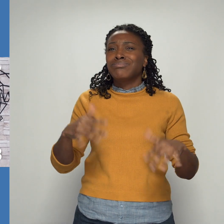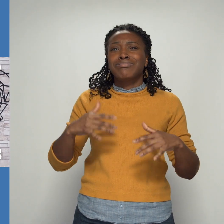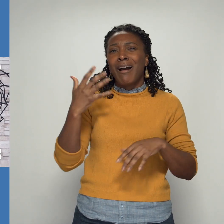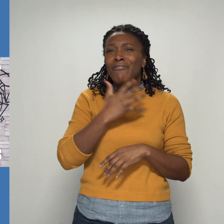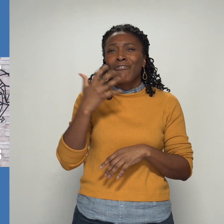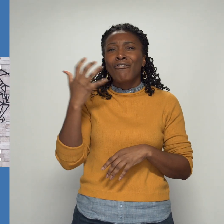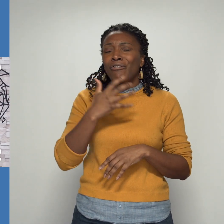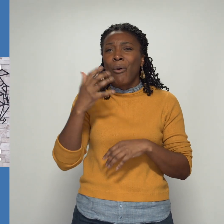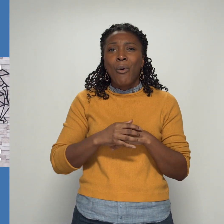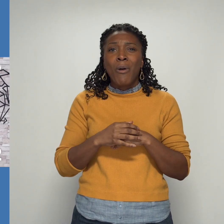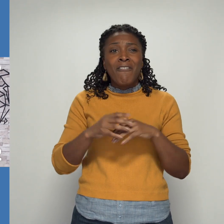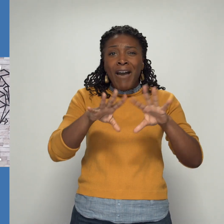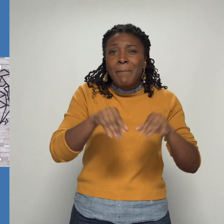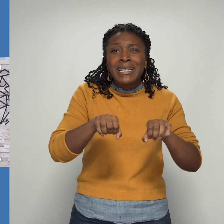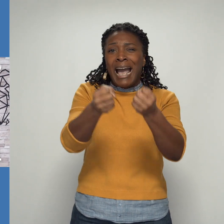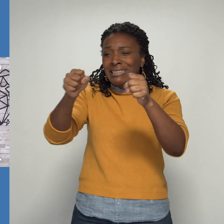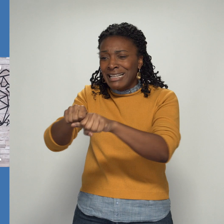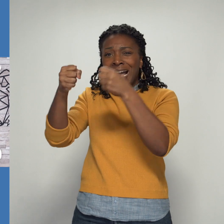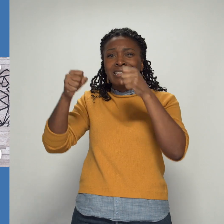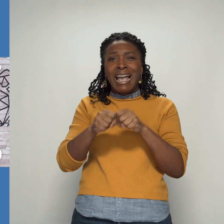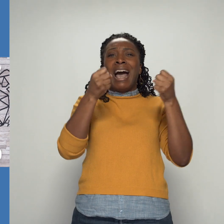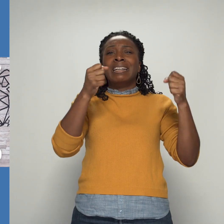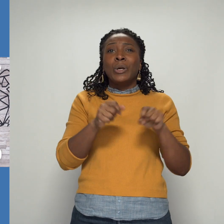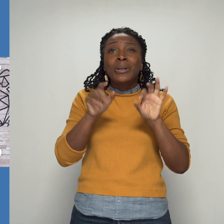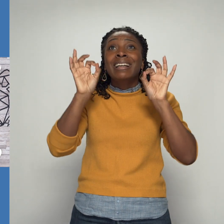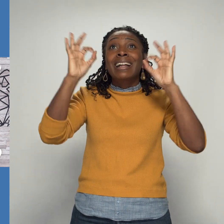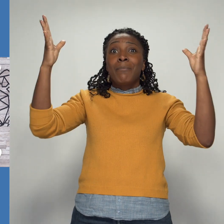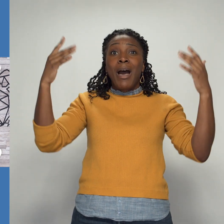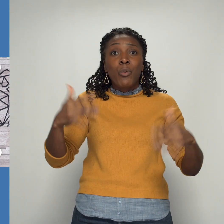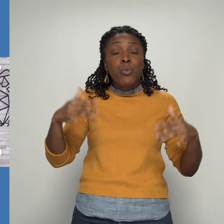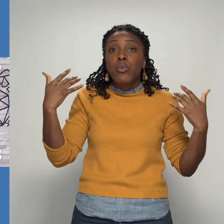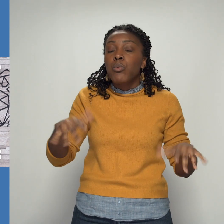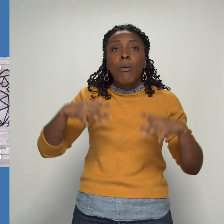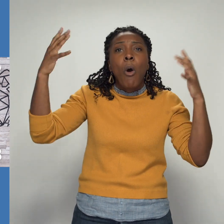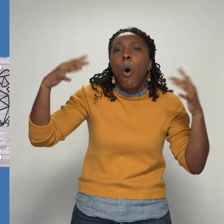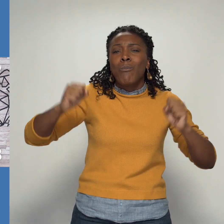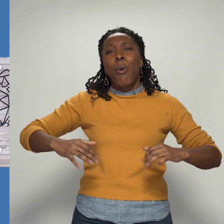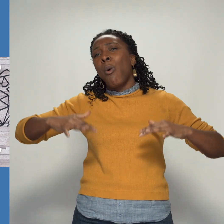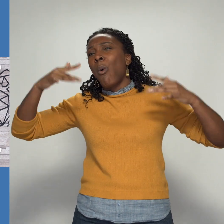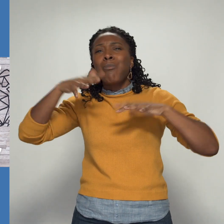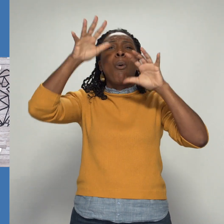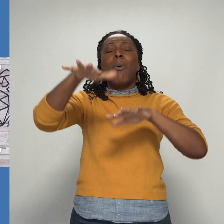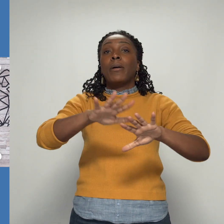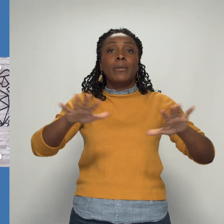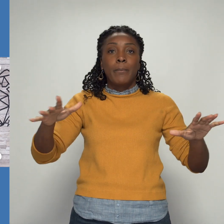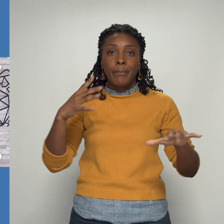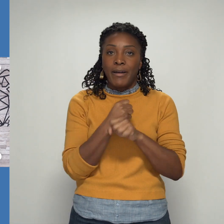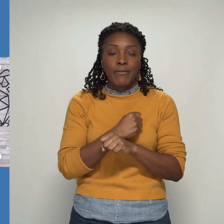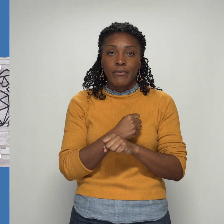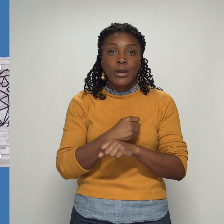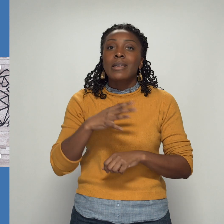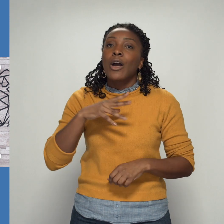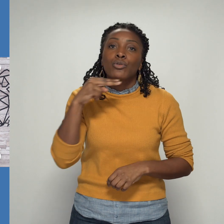des tempêtes, où les drames familiaux explosent, où les catastrophes climatiques s'accentuent, bref, dans un monde en ébullition, il